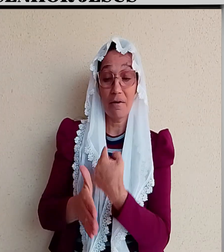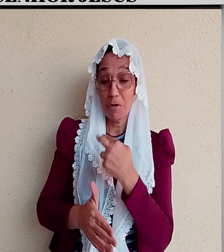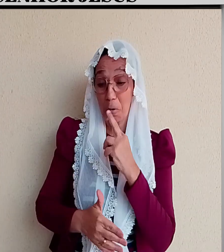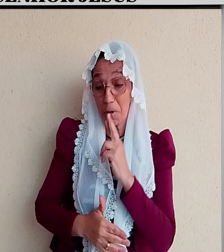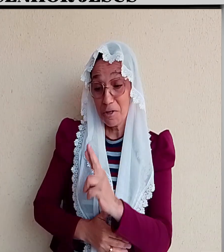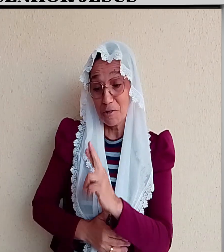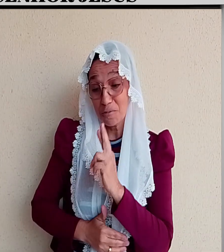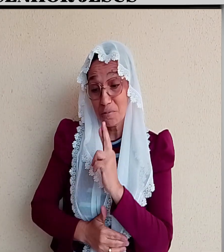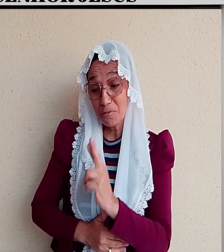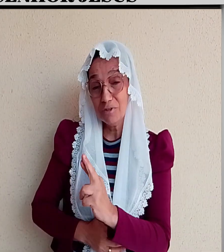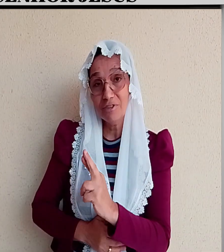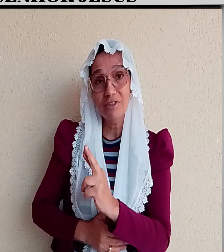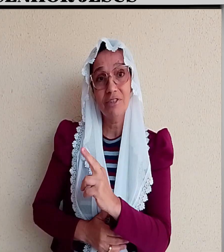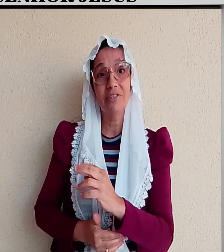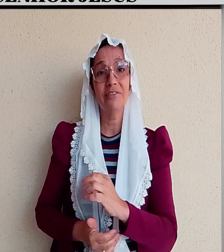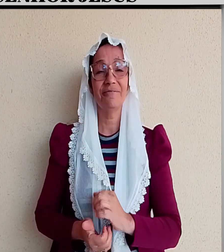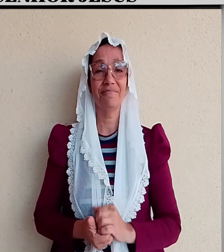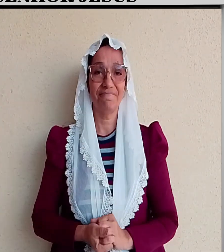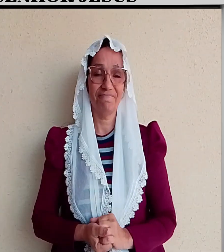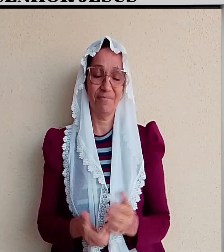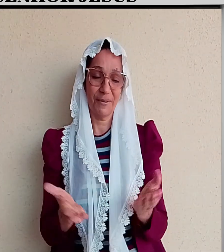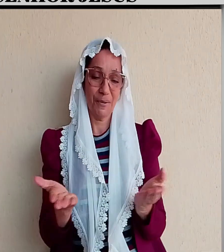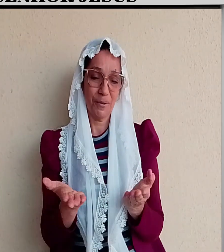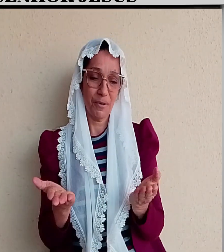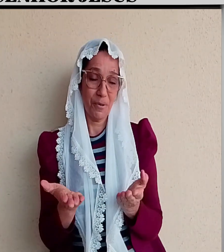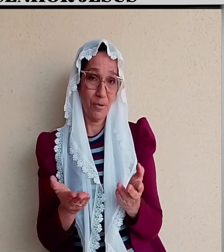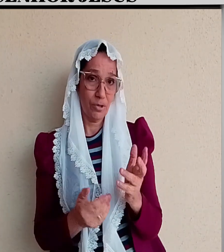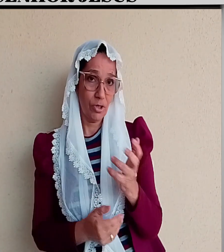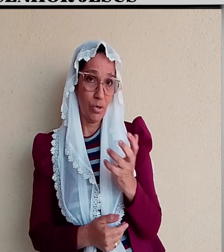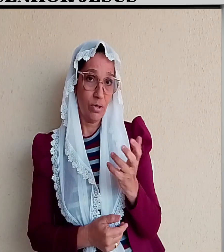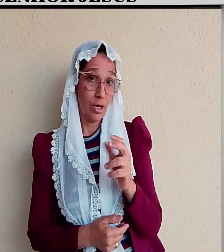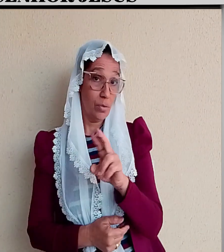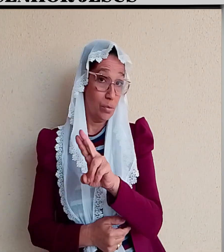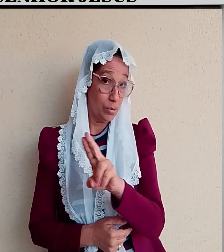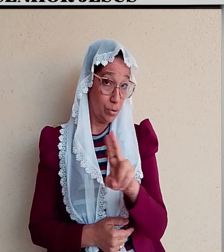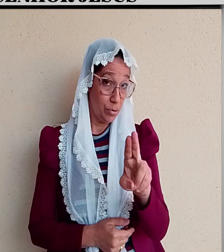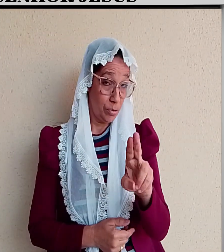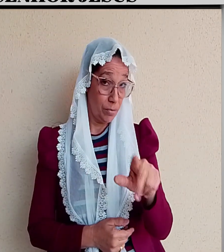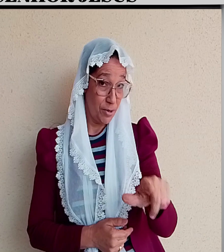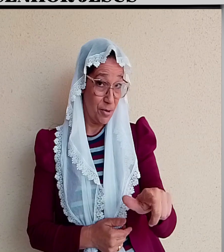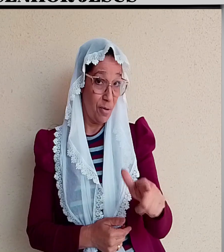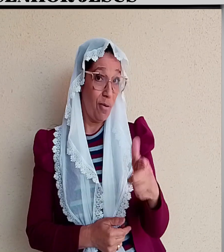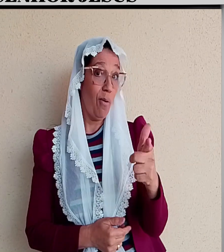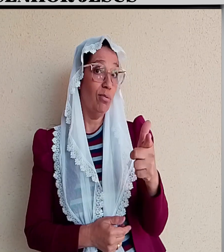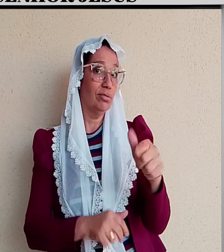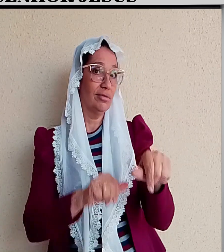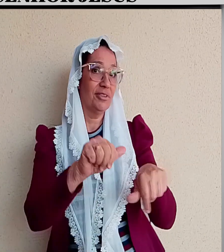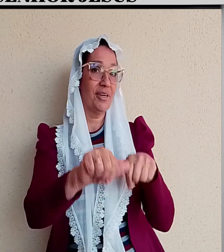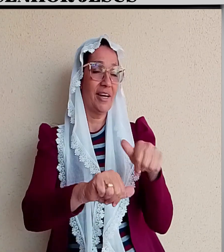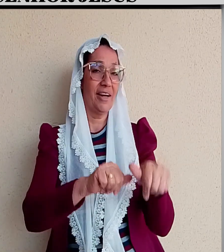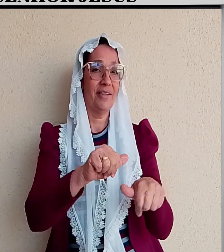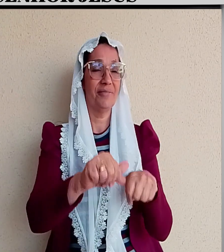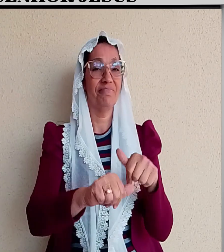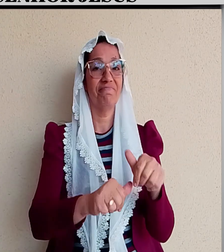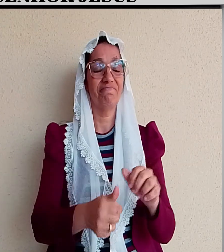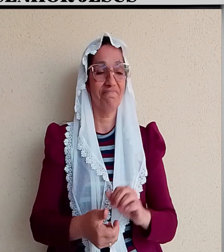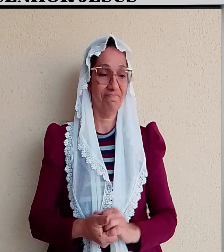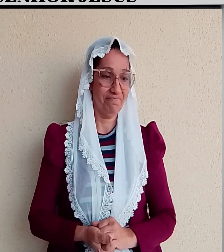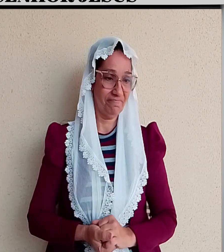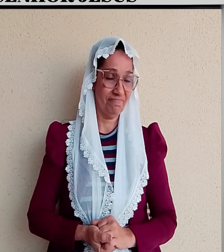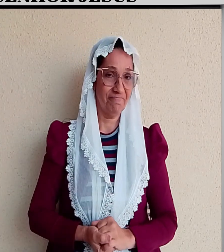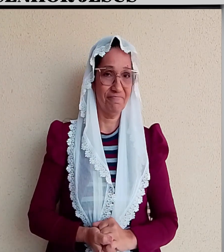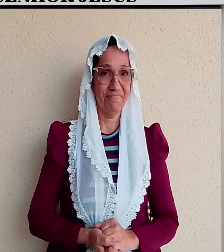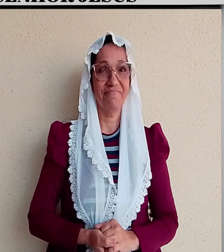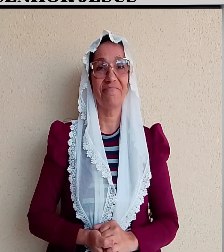teu nome hoje. Glória a Jesus. Não quero te chamar de Pedro mais, aleluia, porque Pedro era iracundo, era